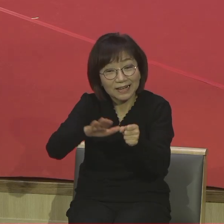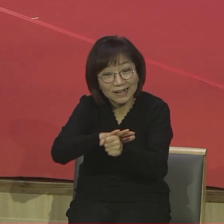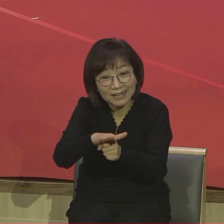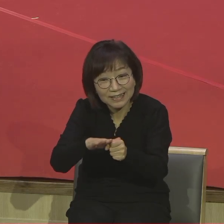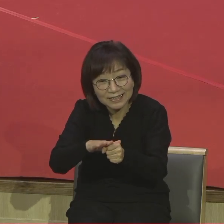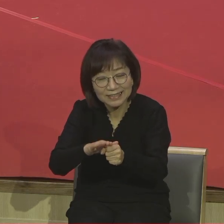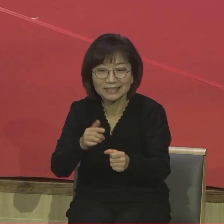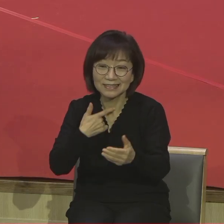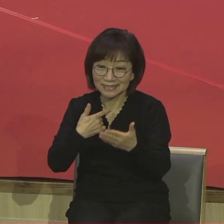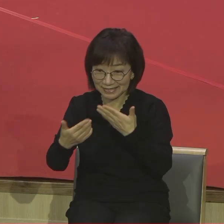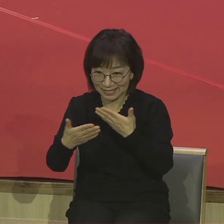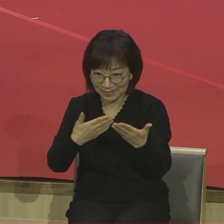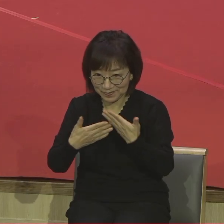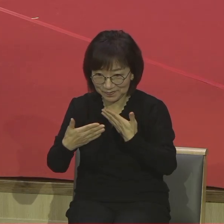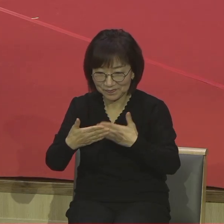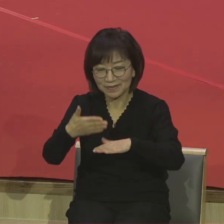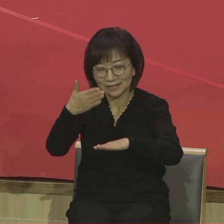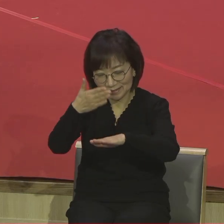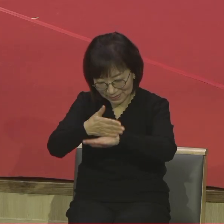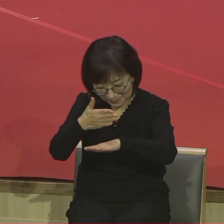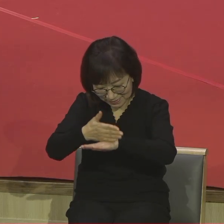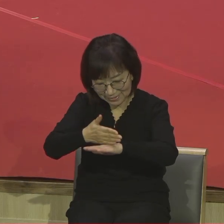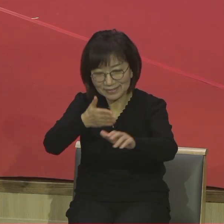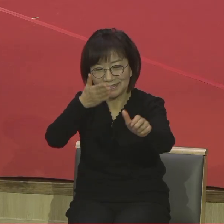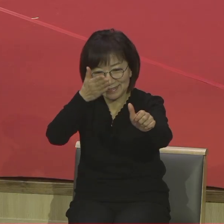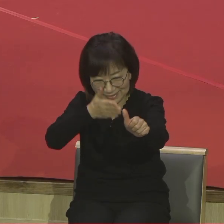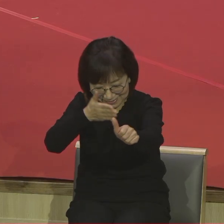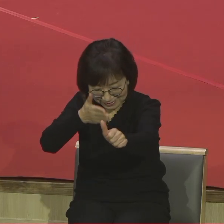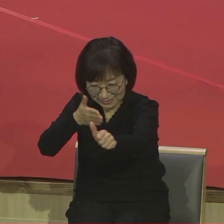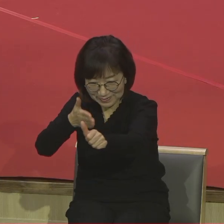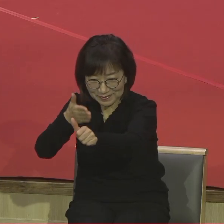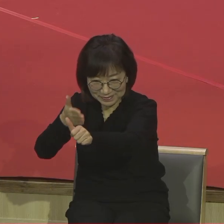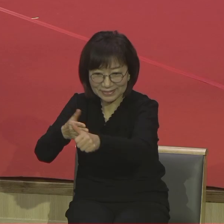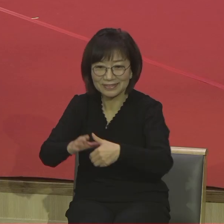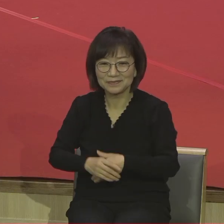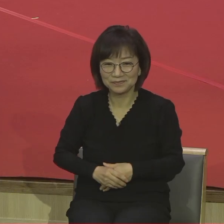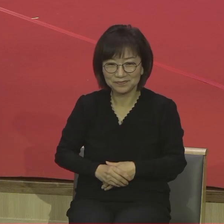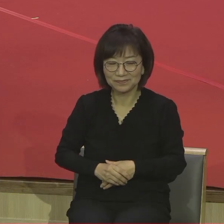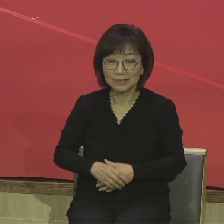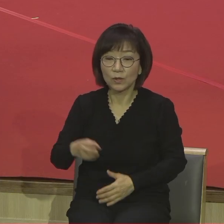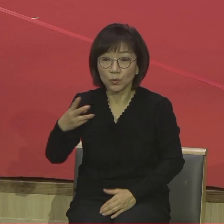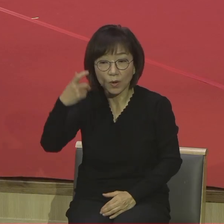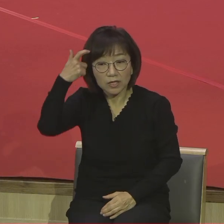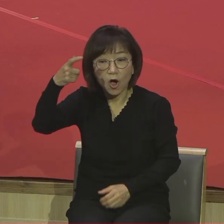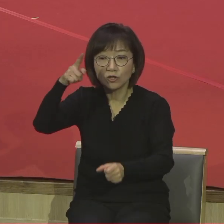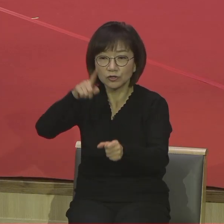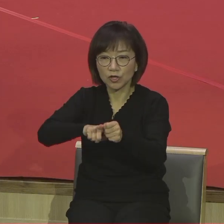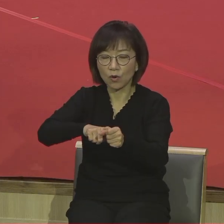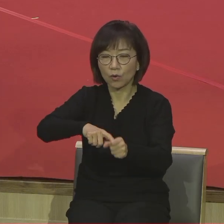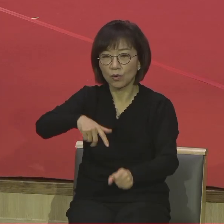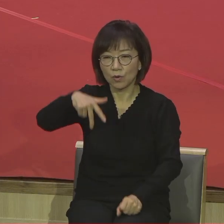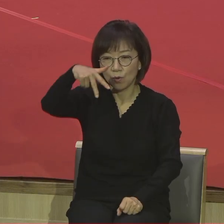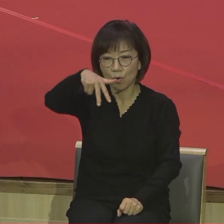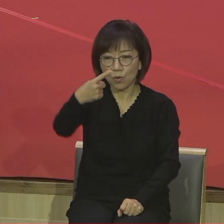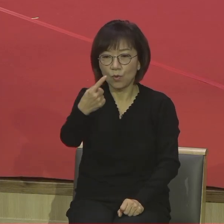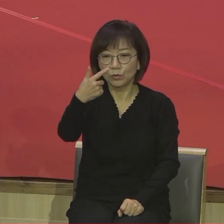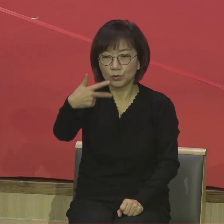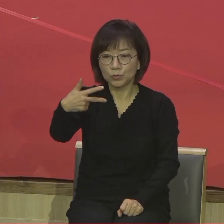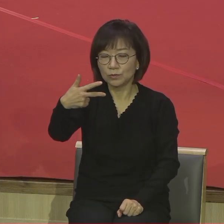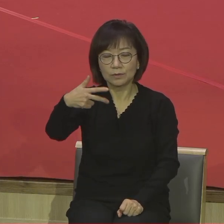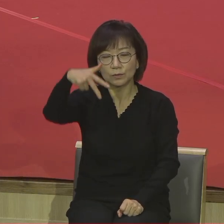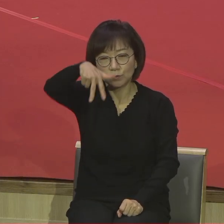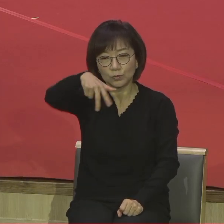체험하고 감사하시기 바랍니다. 그리고 영적 존재감을 가지세요. 영적 존재감.